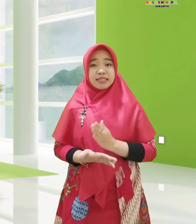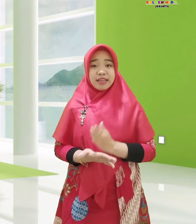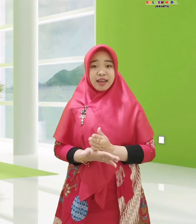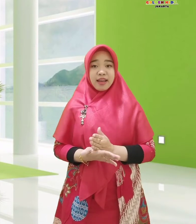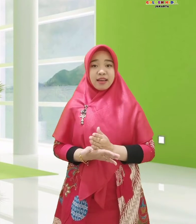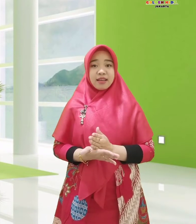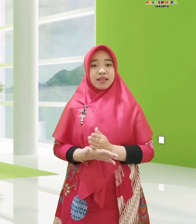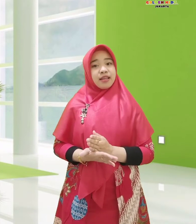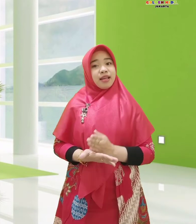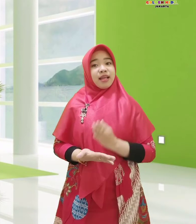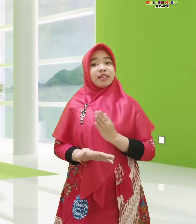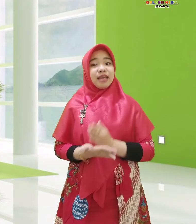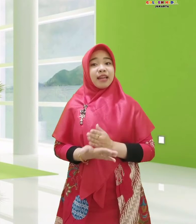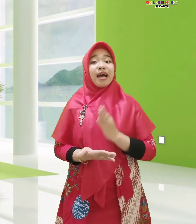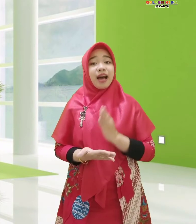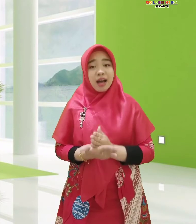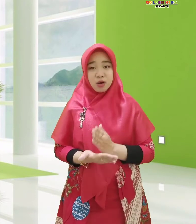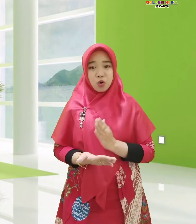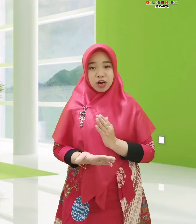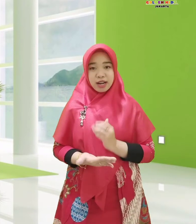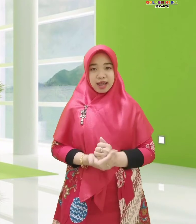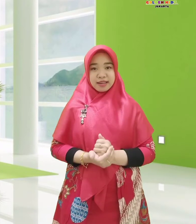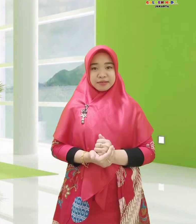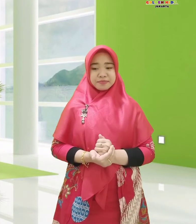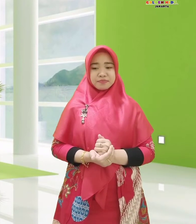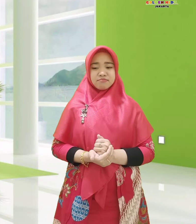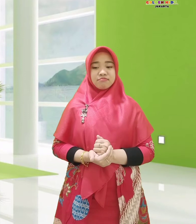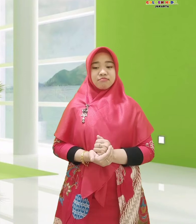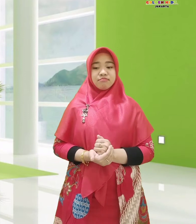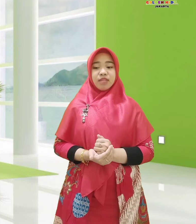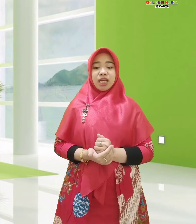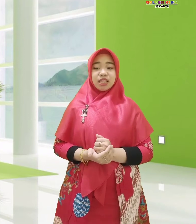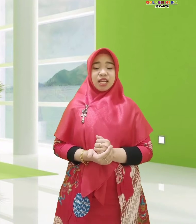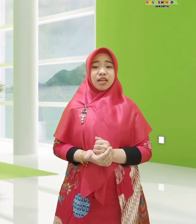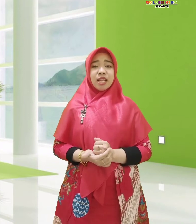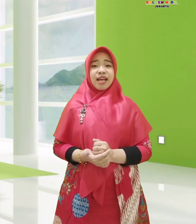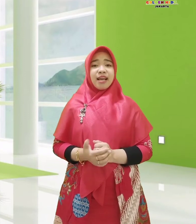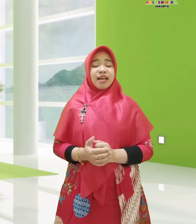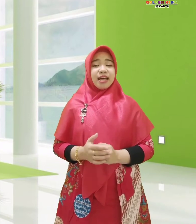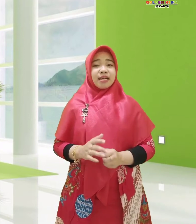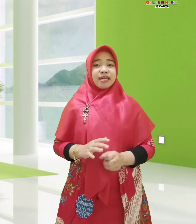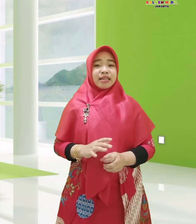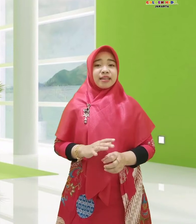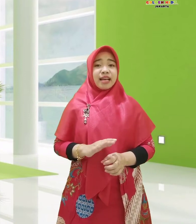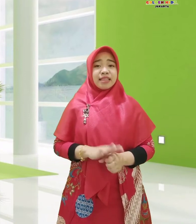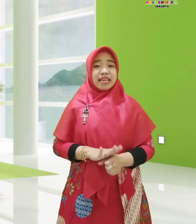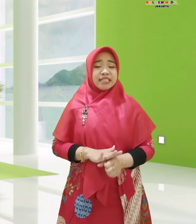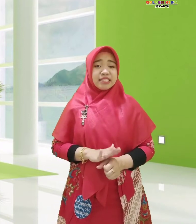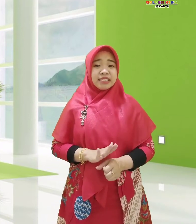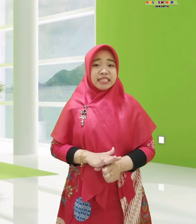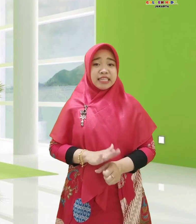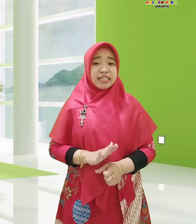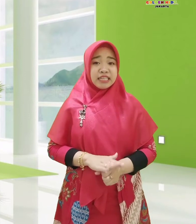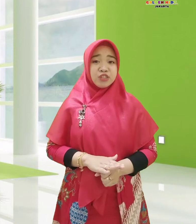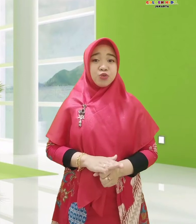haknya dan hak orang lain. Dan kata izin ini